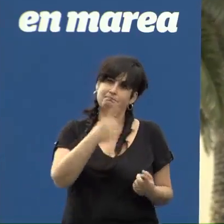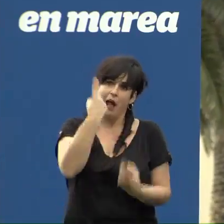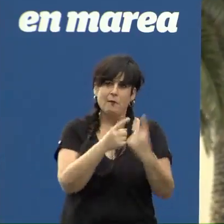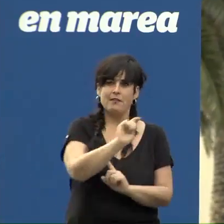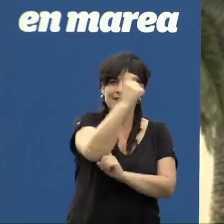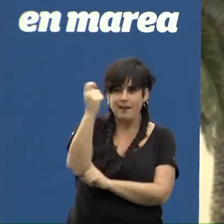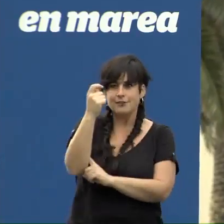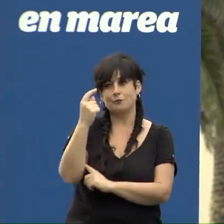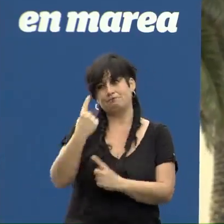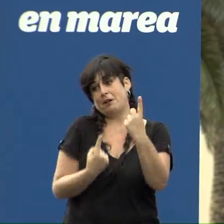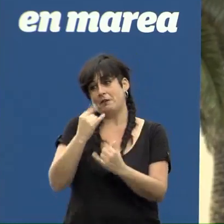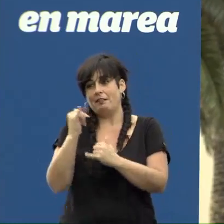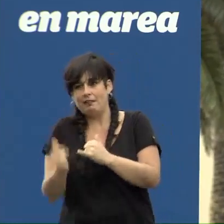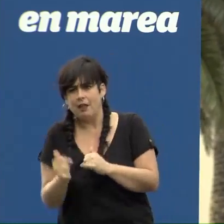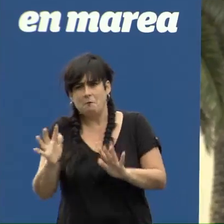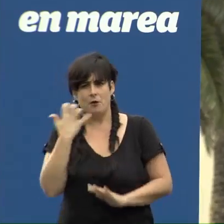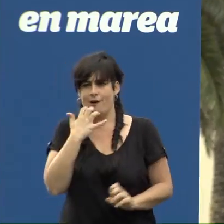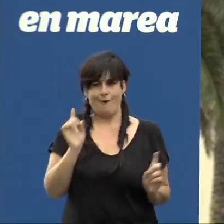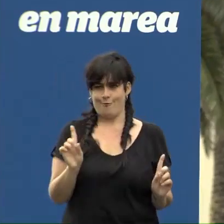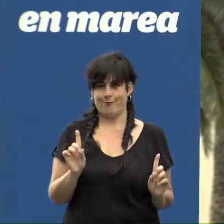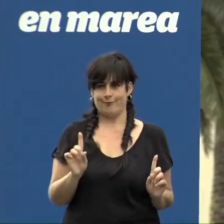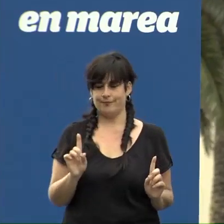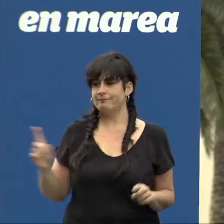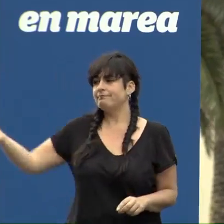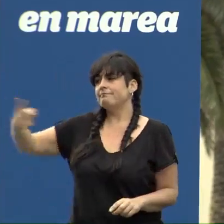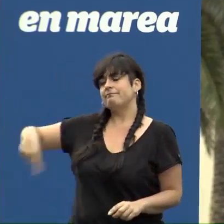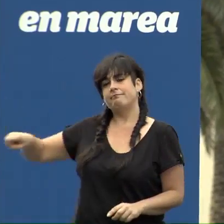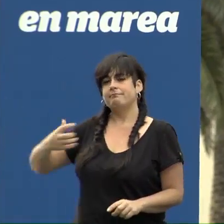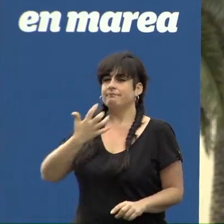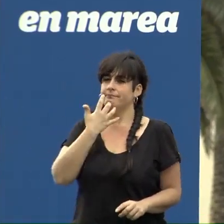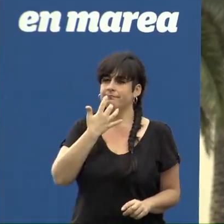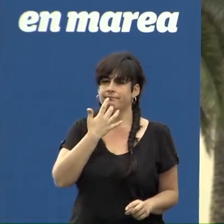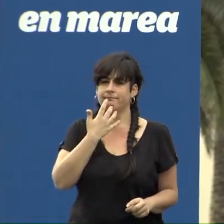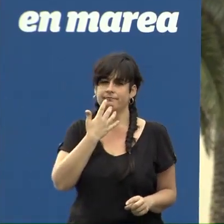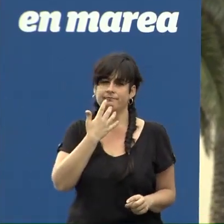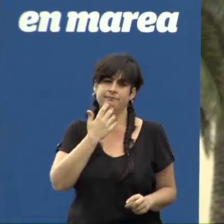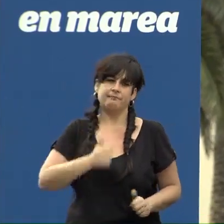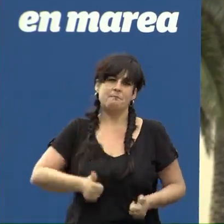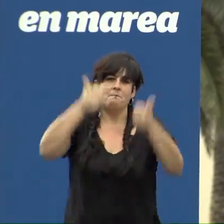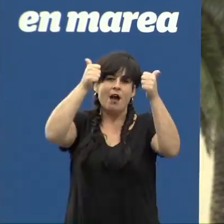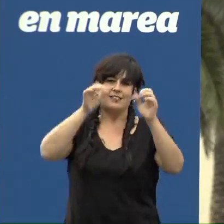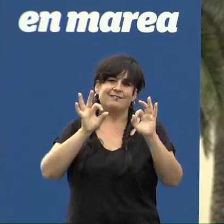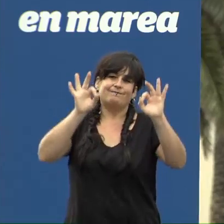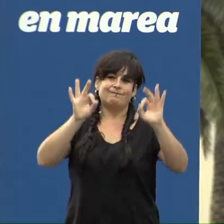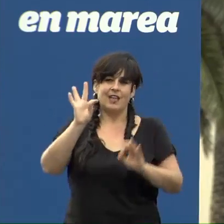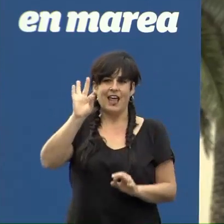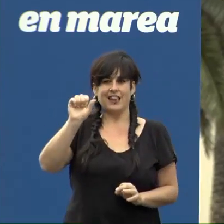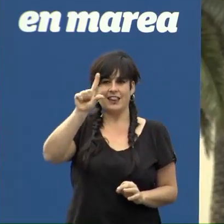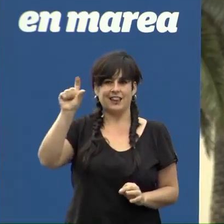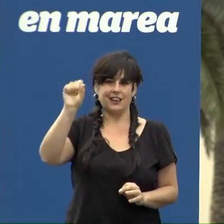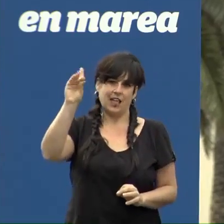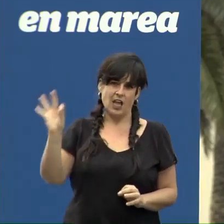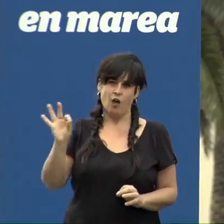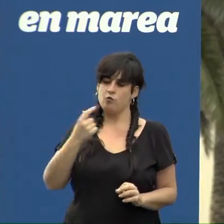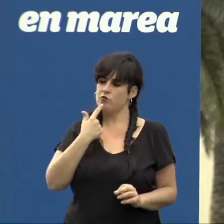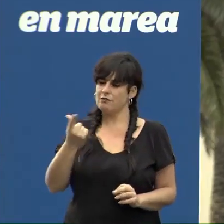estranos. Eles non deixan de decir, sobre todo o seu secretario xeral, Tellado, di, sí, son